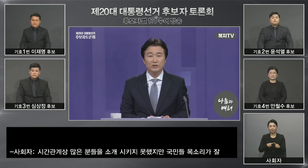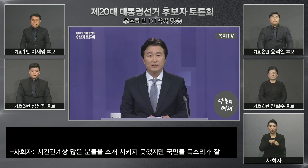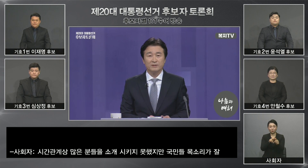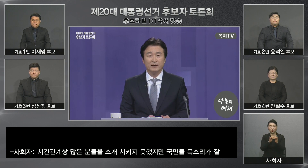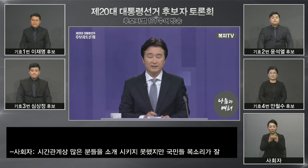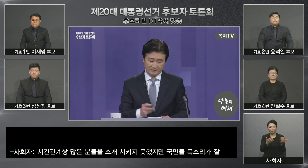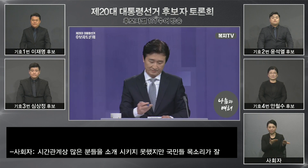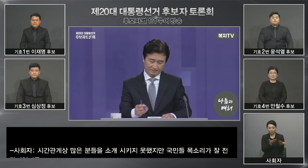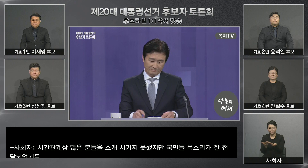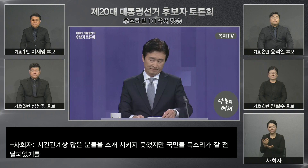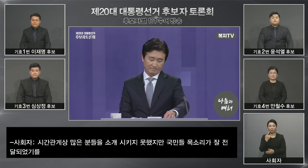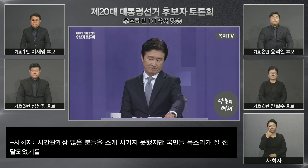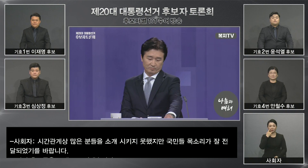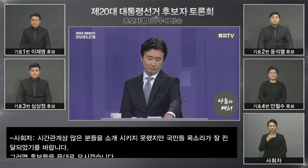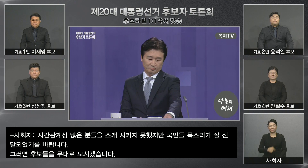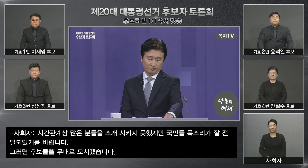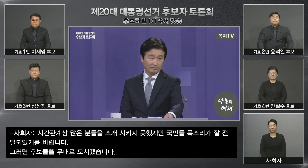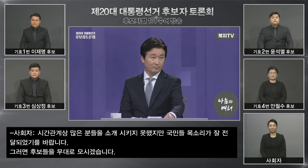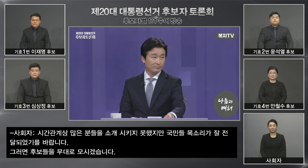무대로 모시겠습니다.